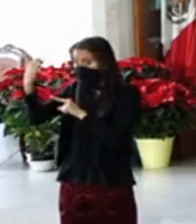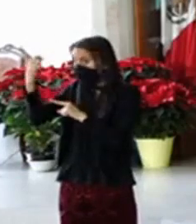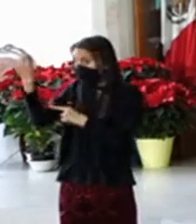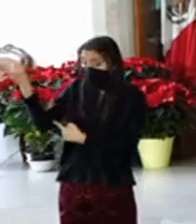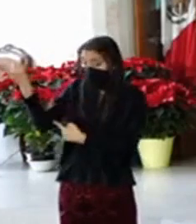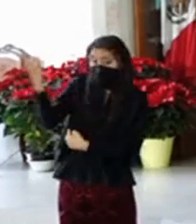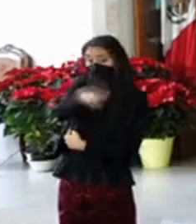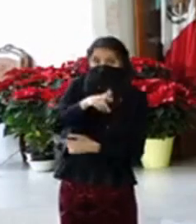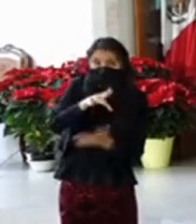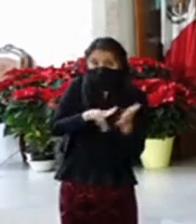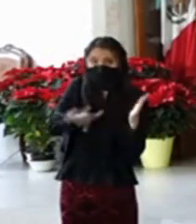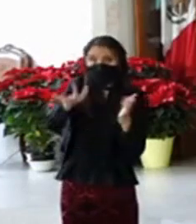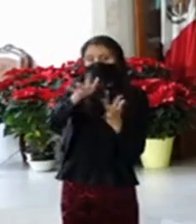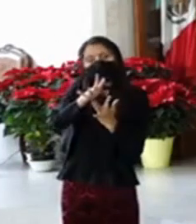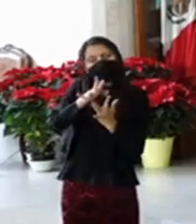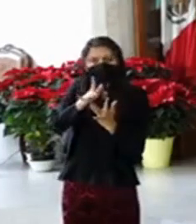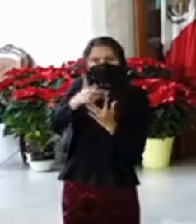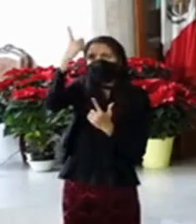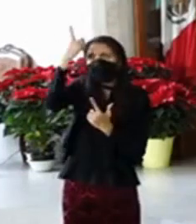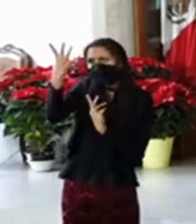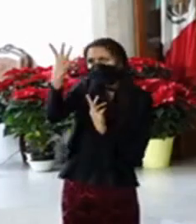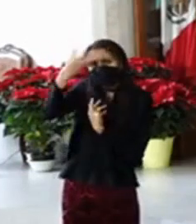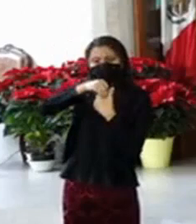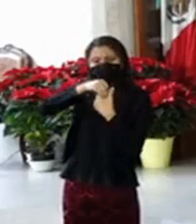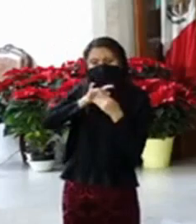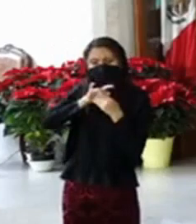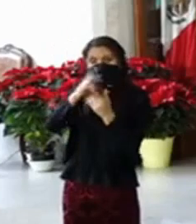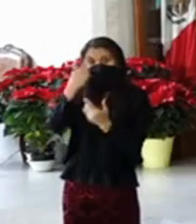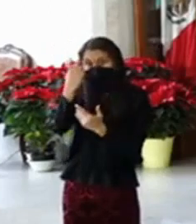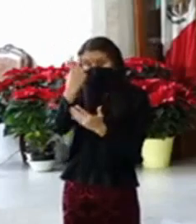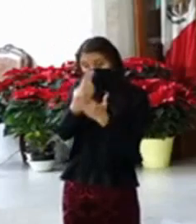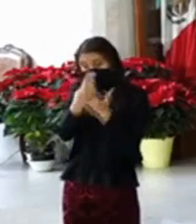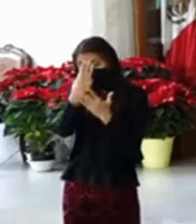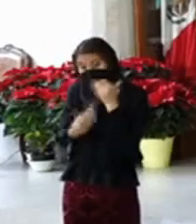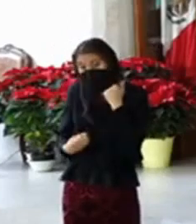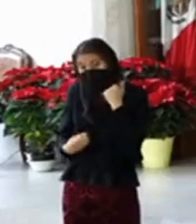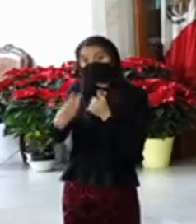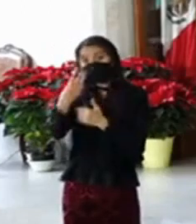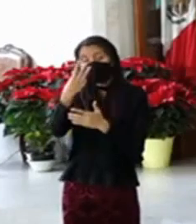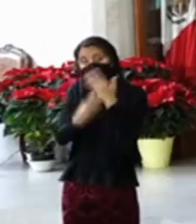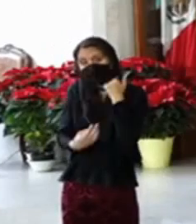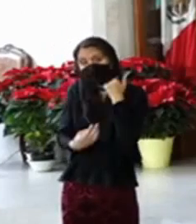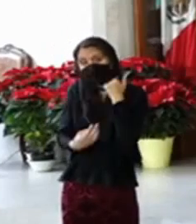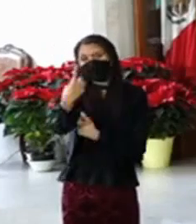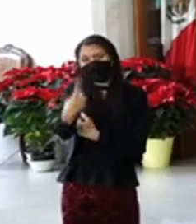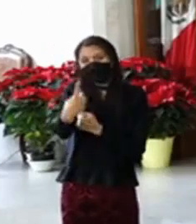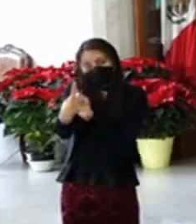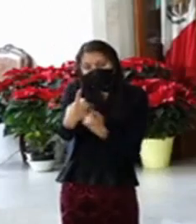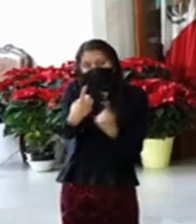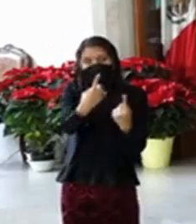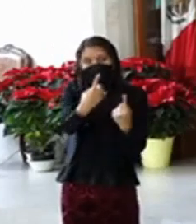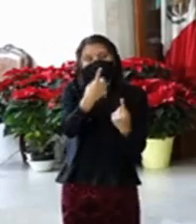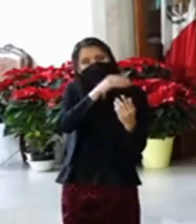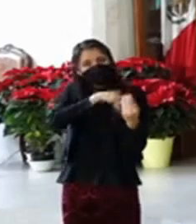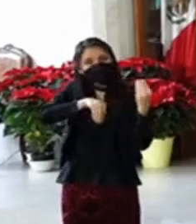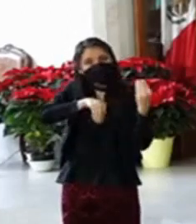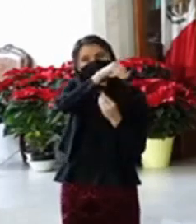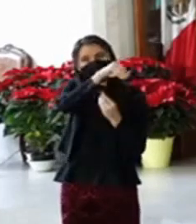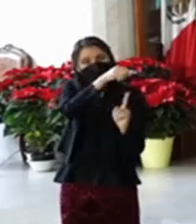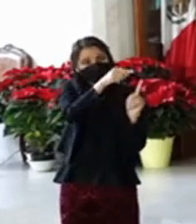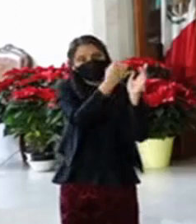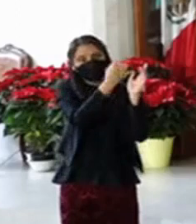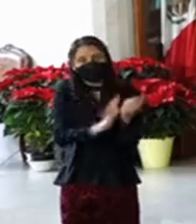Dios con poder, según el Espíritu de Santidad, por la resurrección